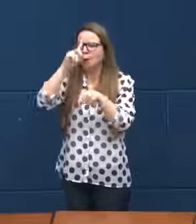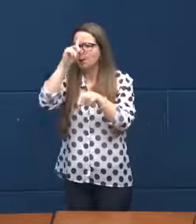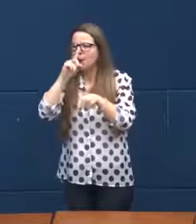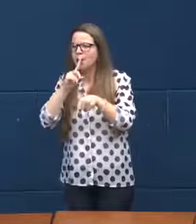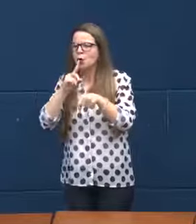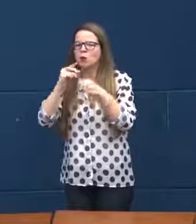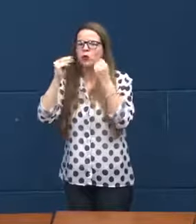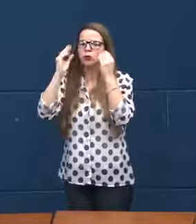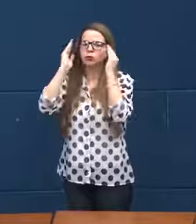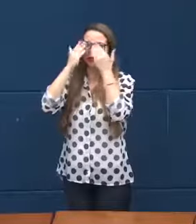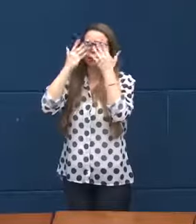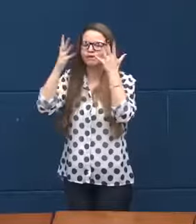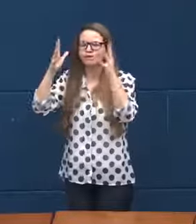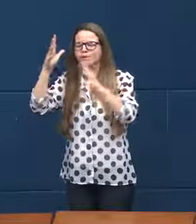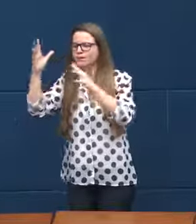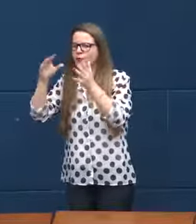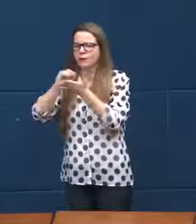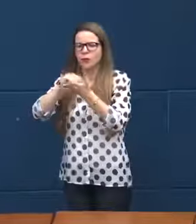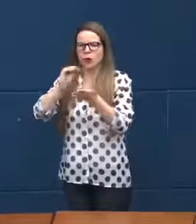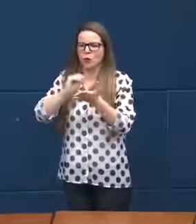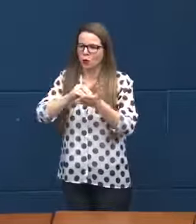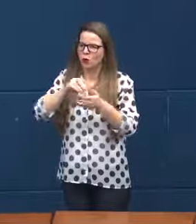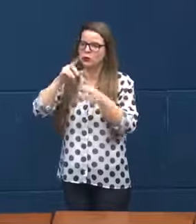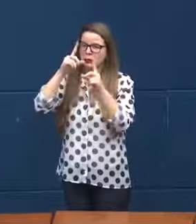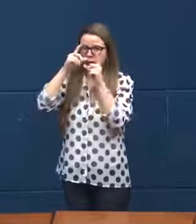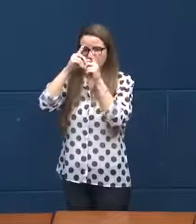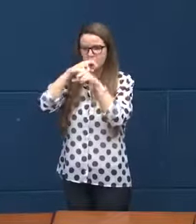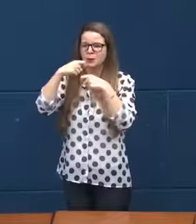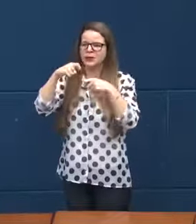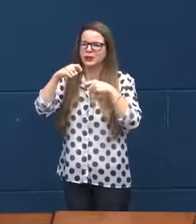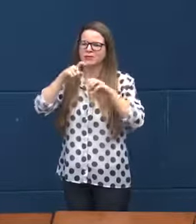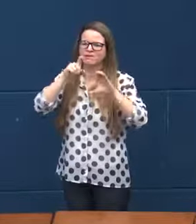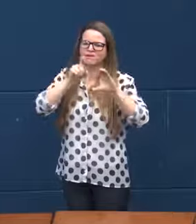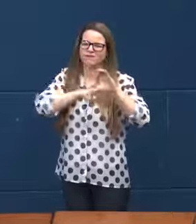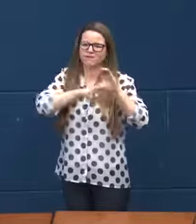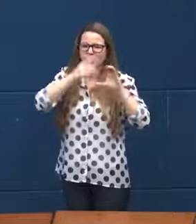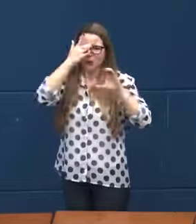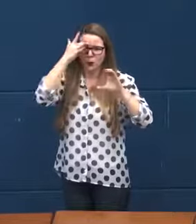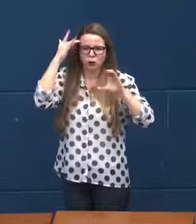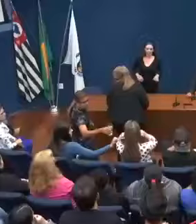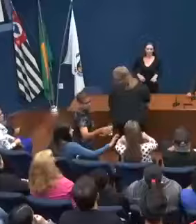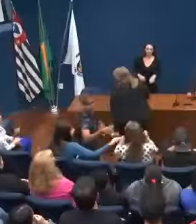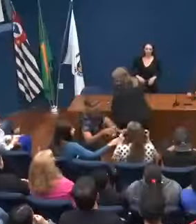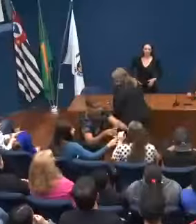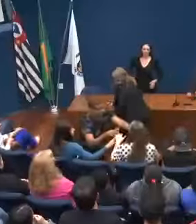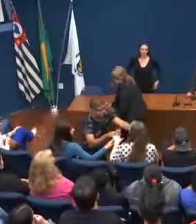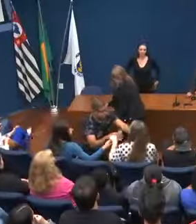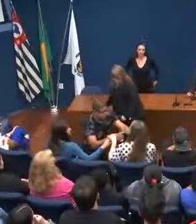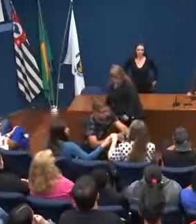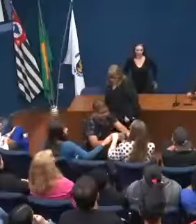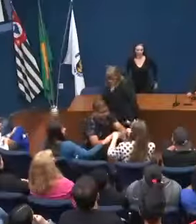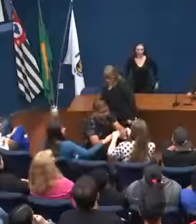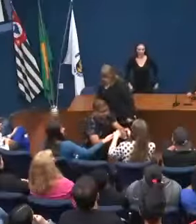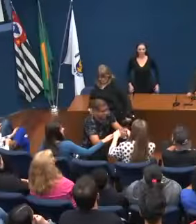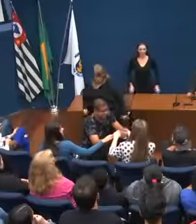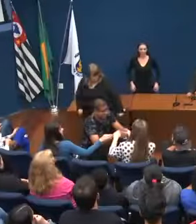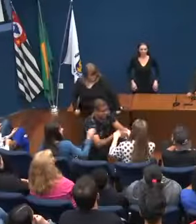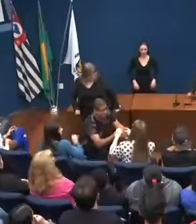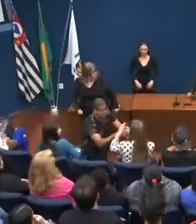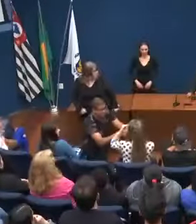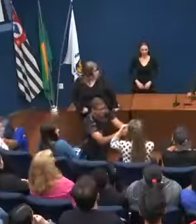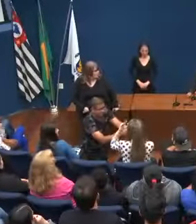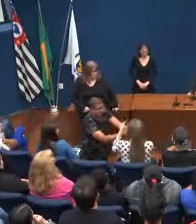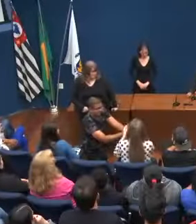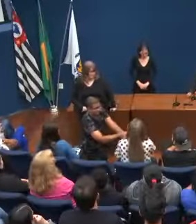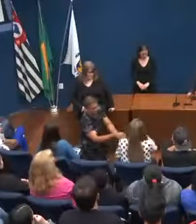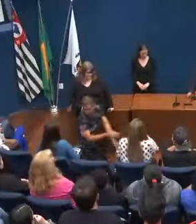presente. Entre os temas, os palestrantes abordaram questões relacionadas ao mercado de trabalho, acessibilidade, cultura